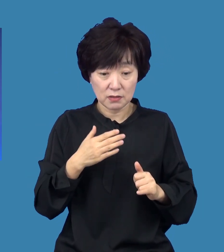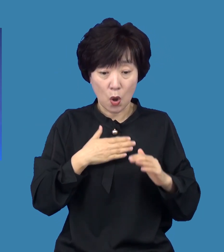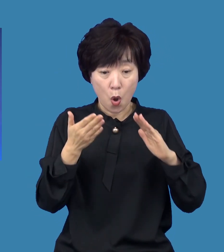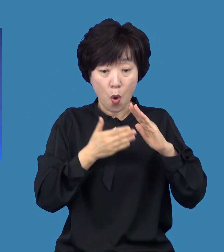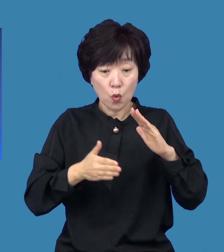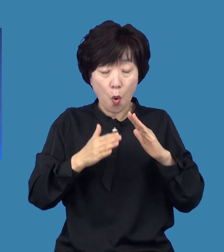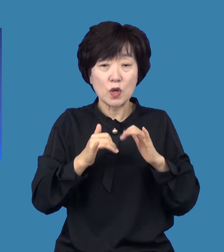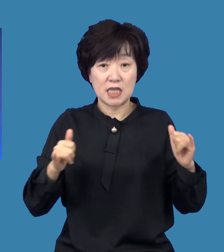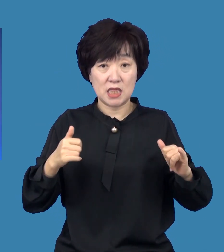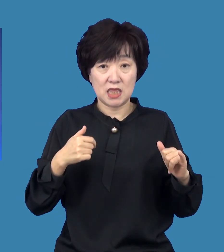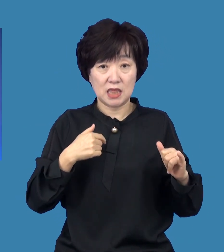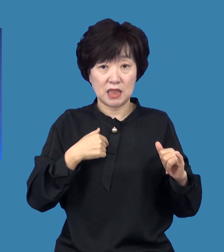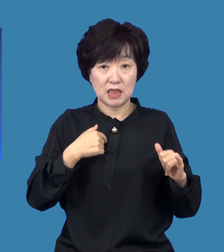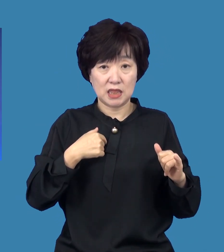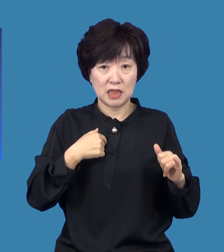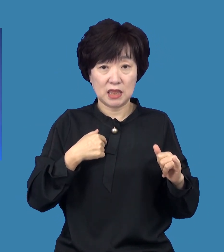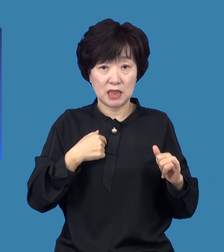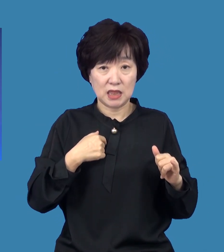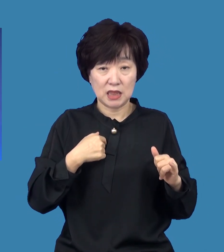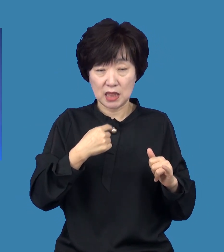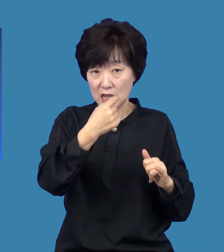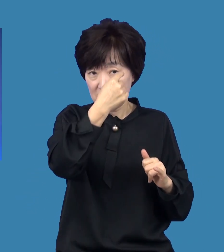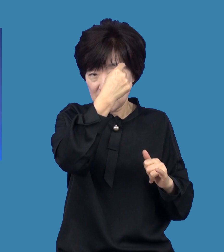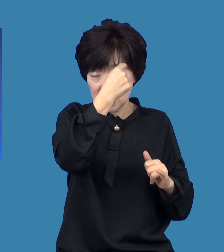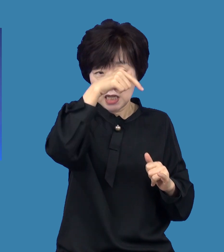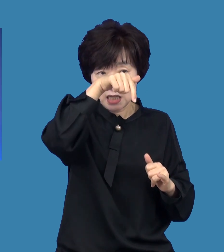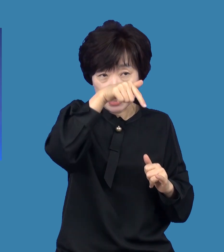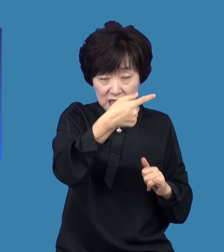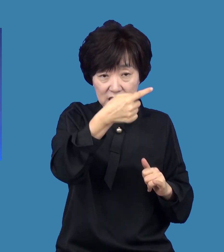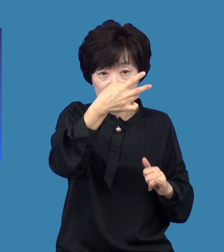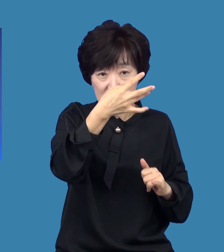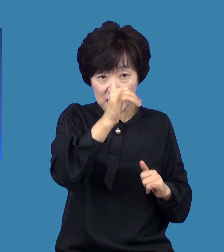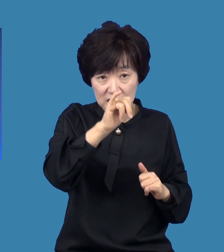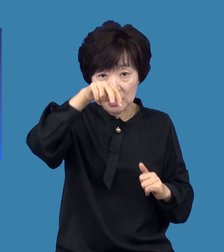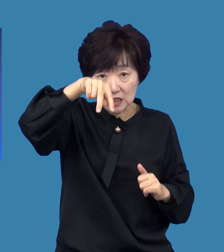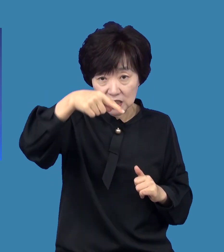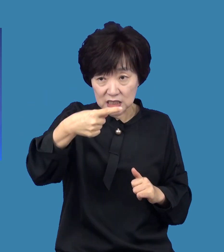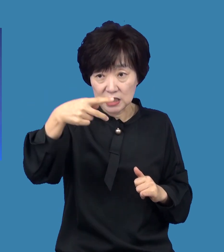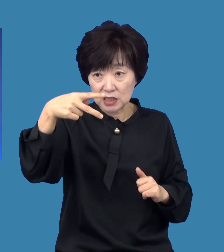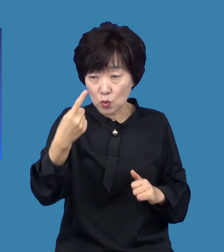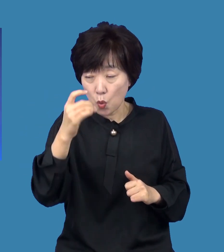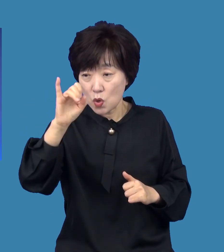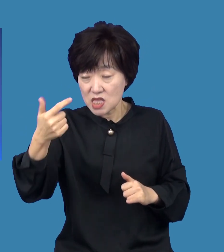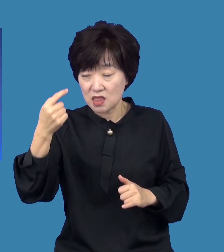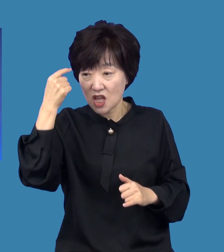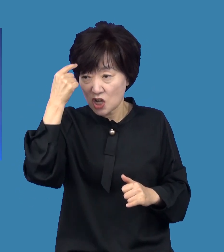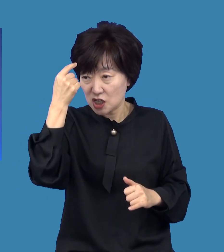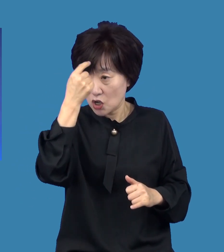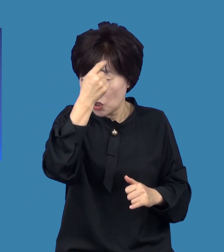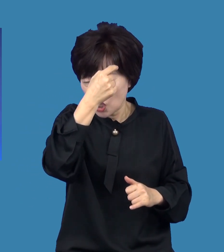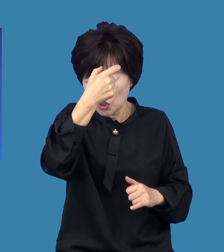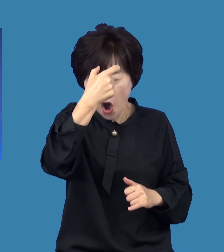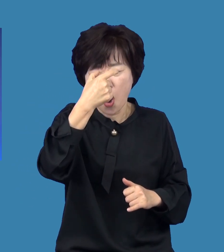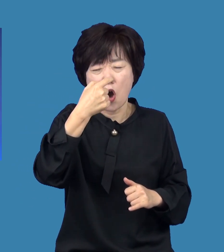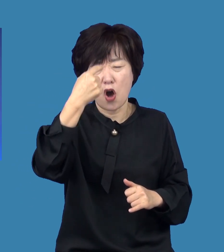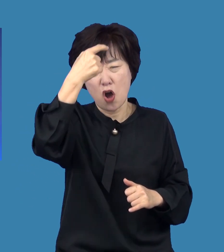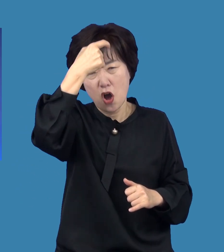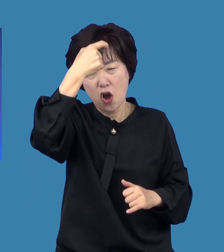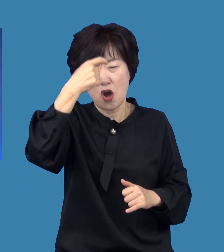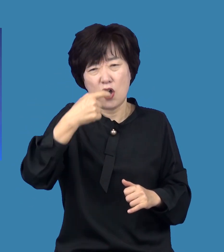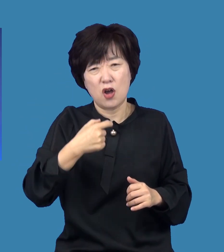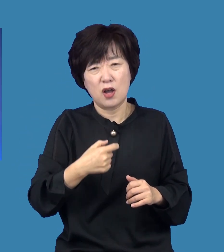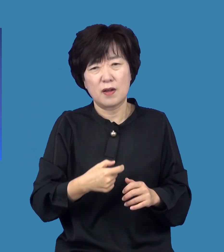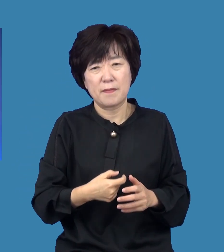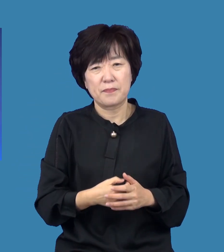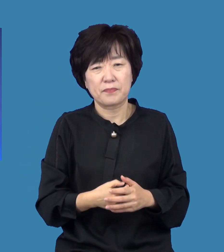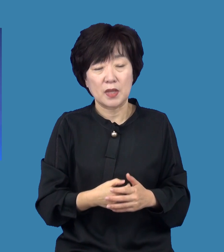이 머리에다가 그리스도인 이렇게 써가지고 다니는 거예요. 그래서 우리를 보고 사람들이